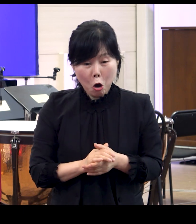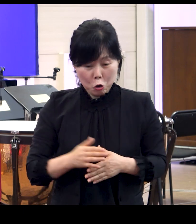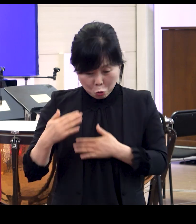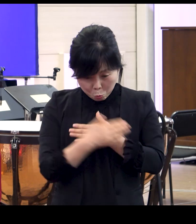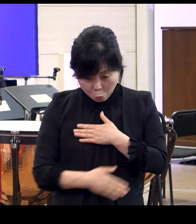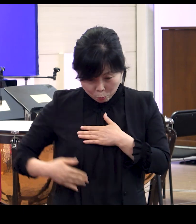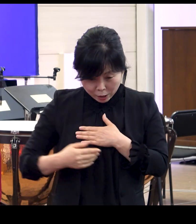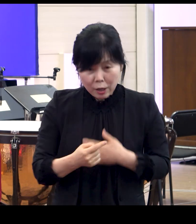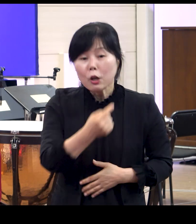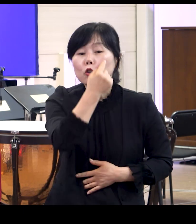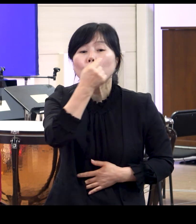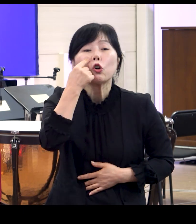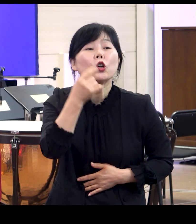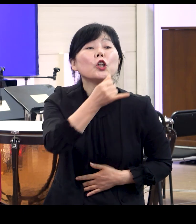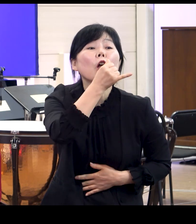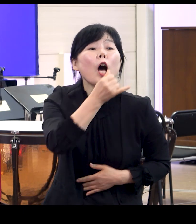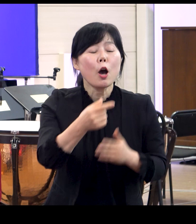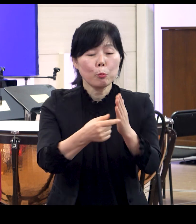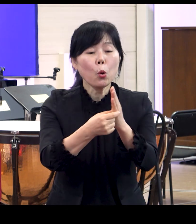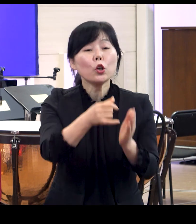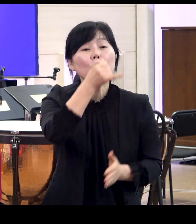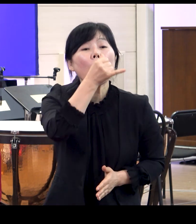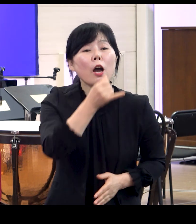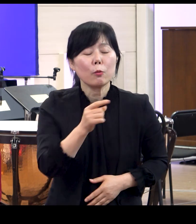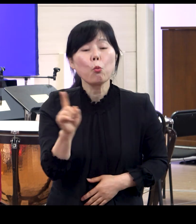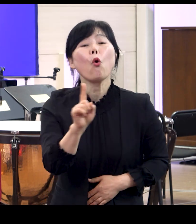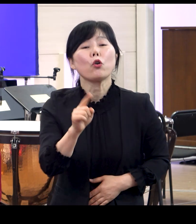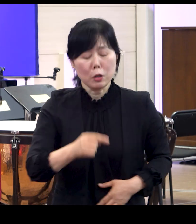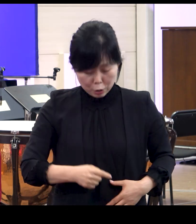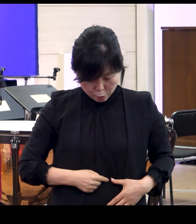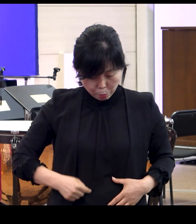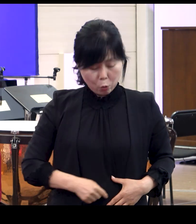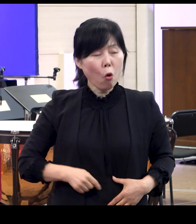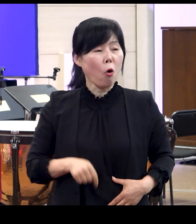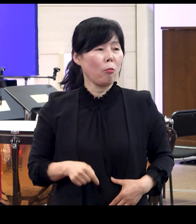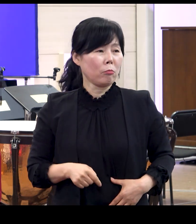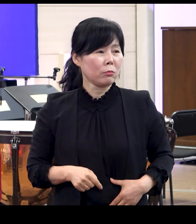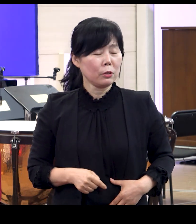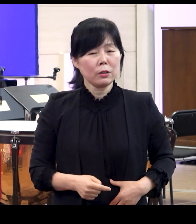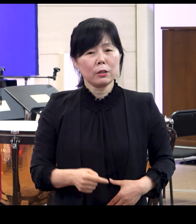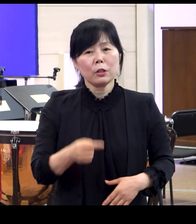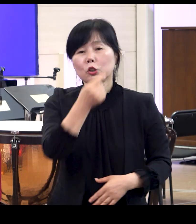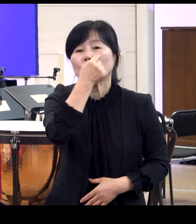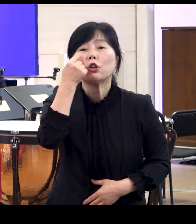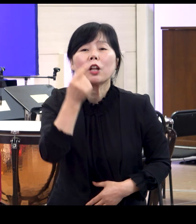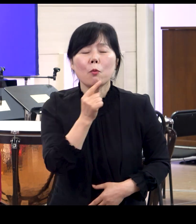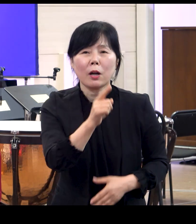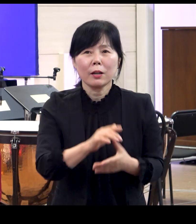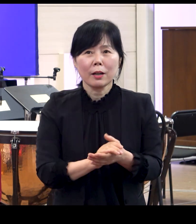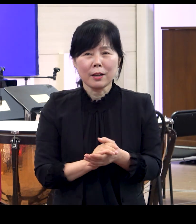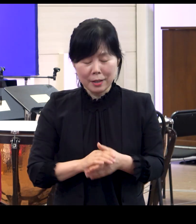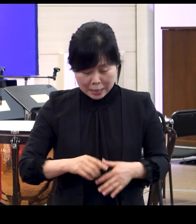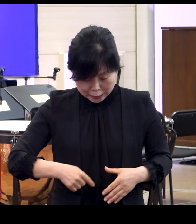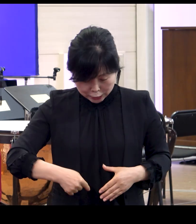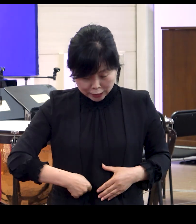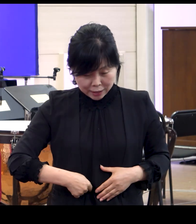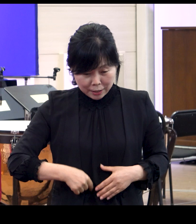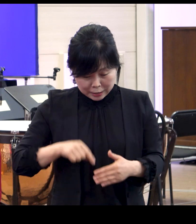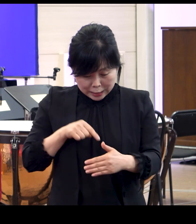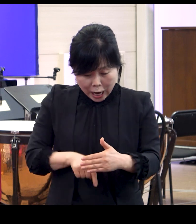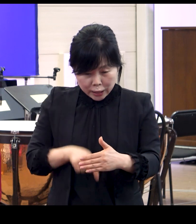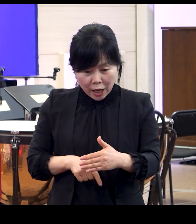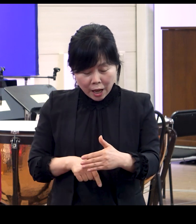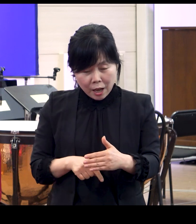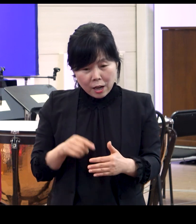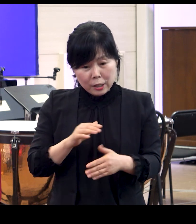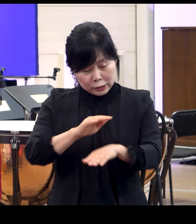증거가 있다는 거예요. 그 증거가 뭐냐 그랬더니 배꼽이 증거라는 거예요. 그건 바로 뭐냐? 속에까지 익었나 안 익었나